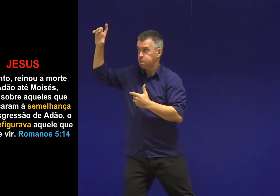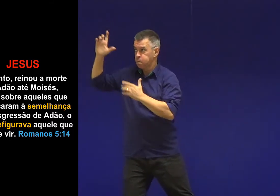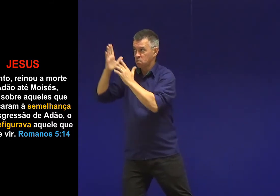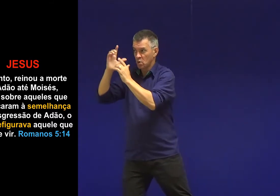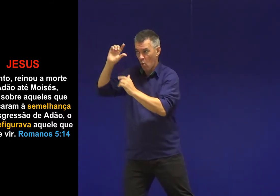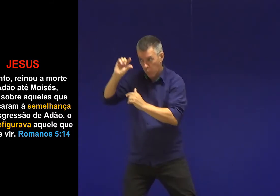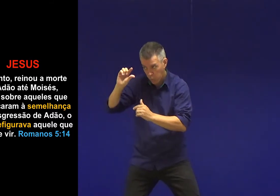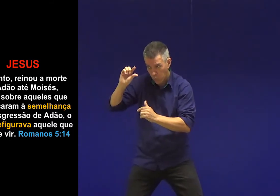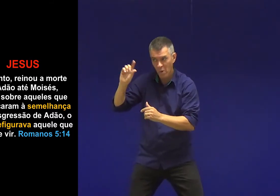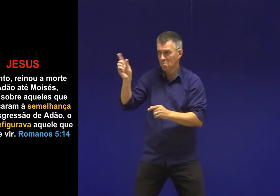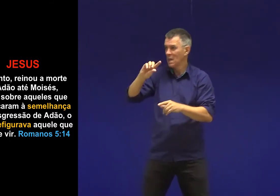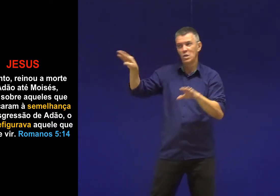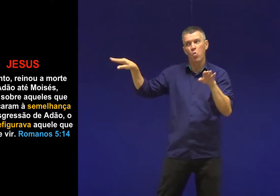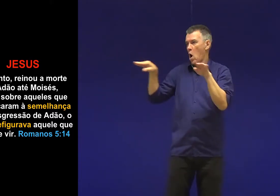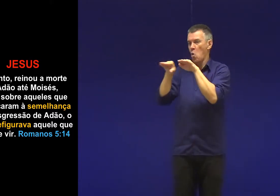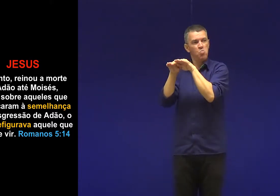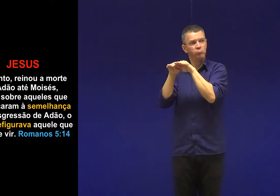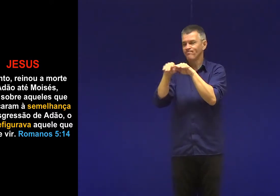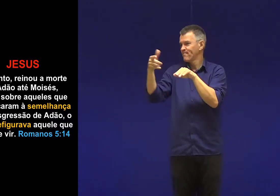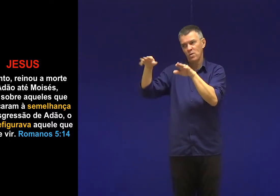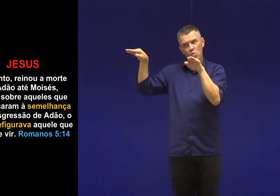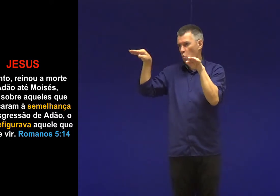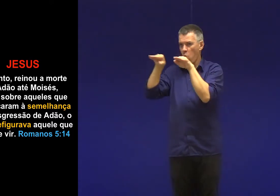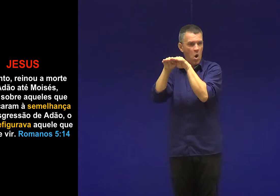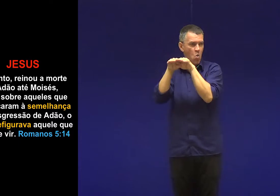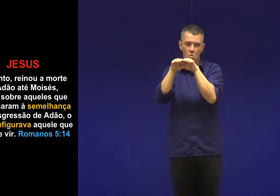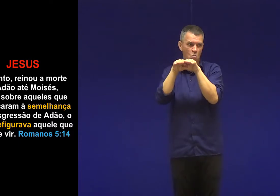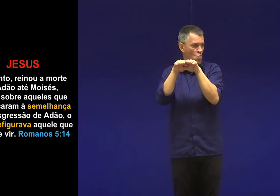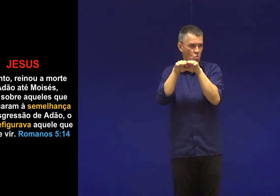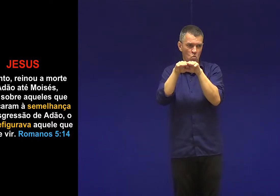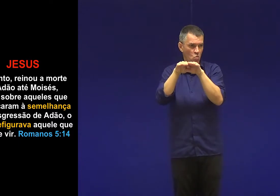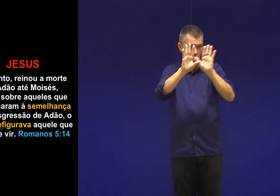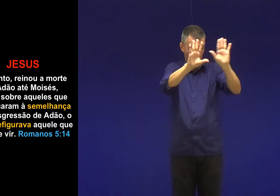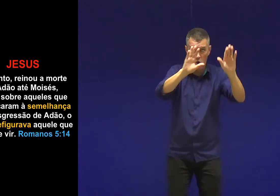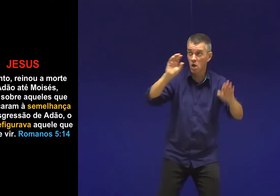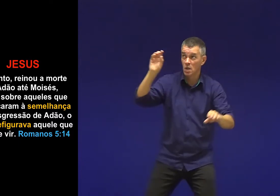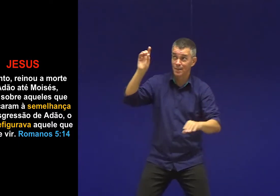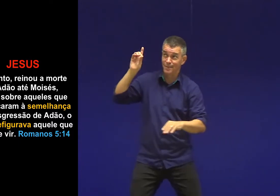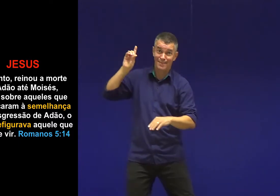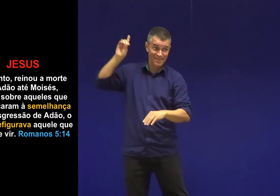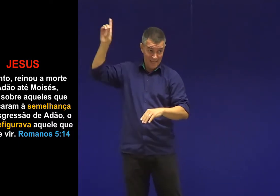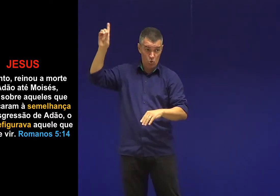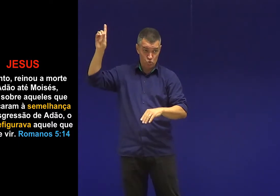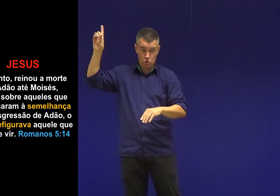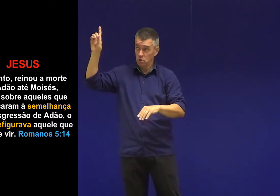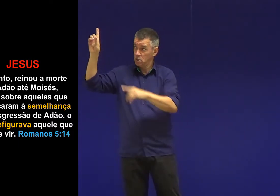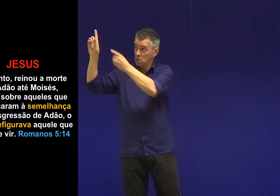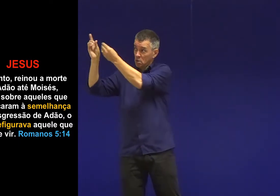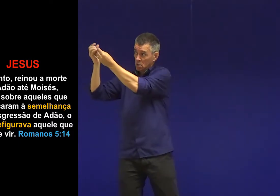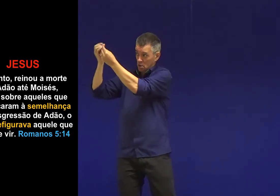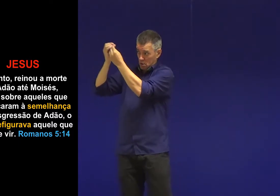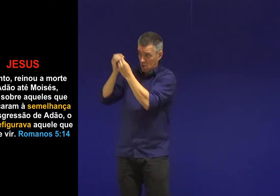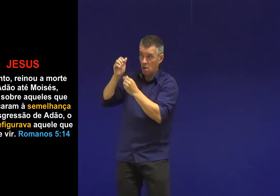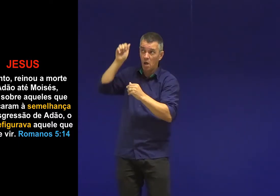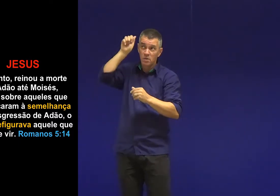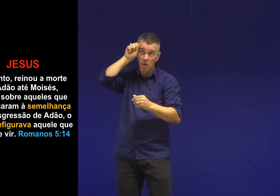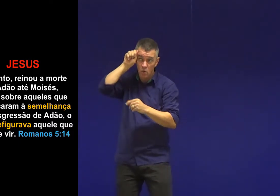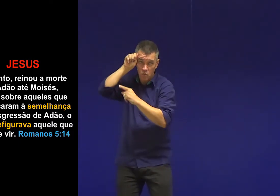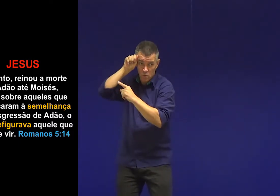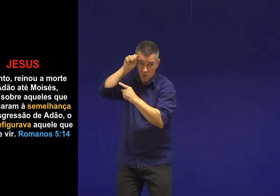Você acha que Deus é maior e Jesus é melhor? Não, não. Eles não. A Trindade não tem essa questão de separação. Ninguém é